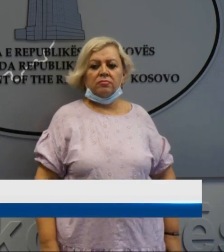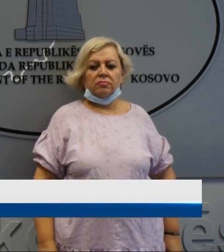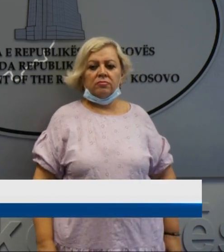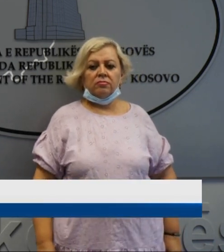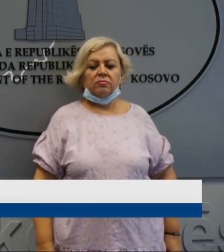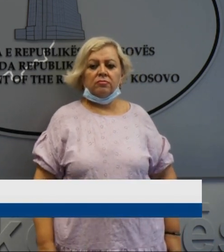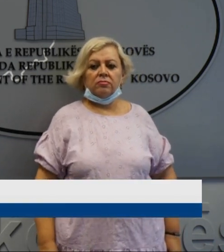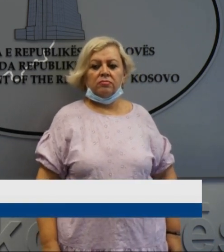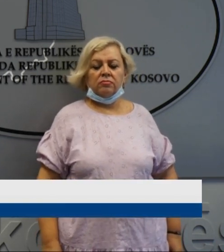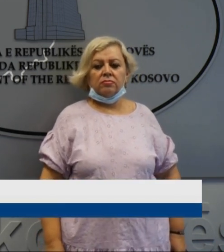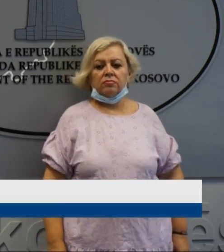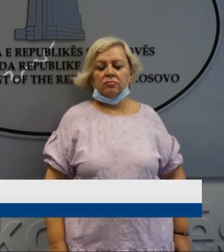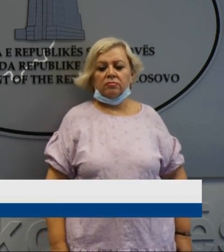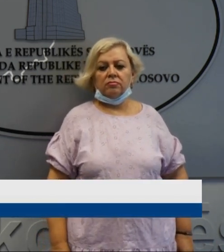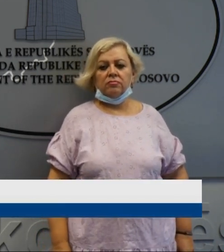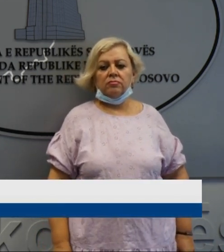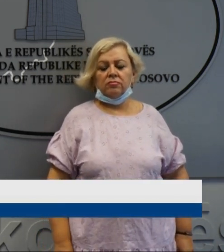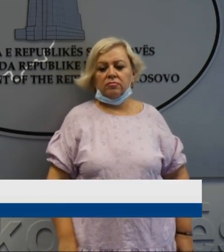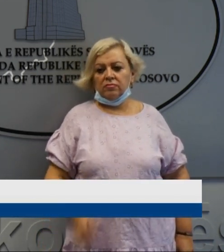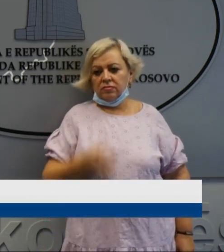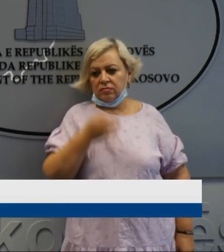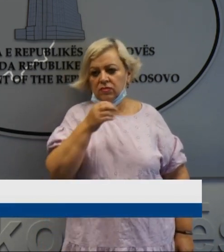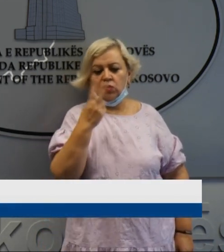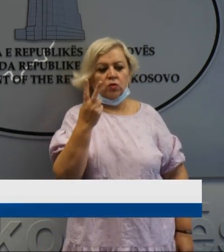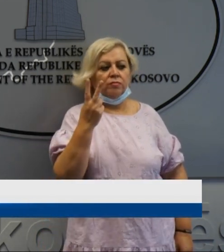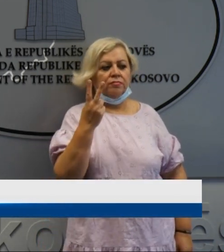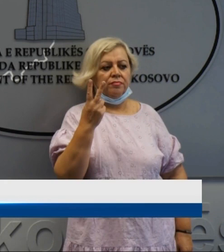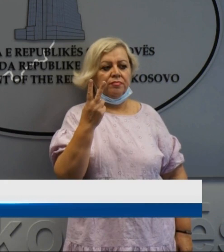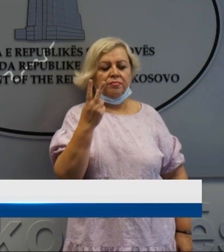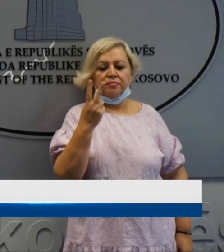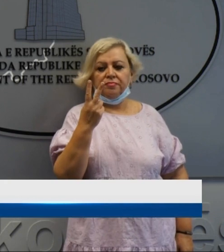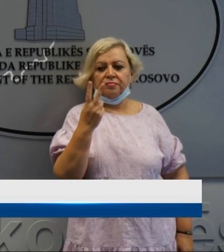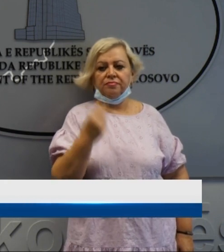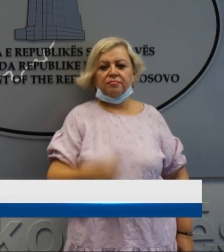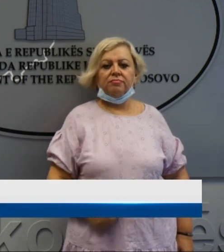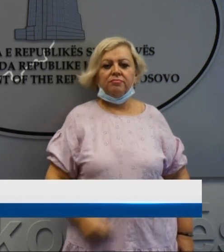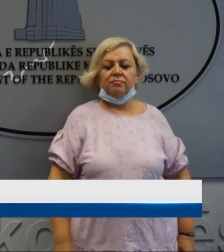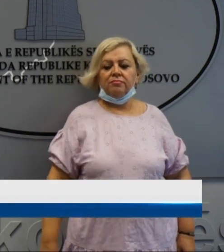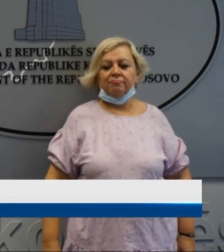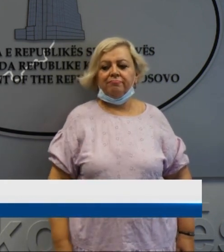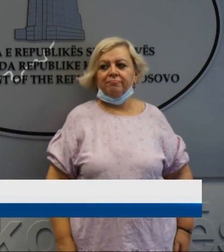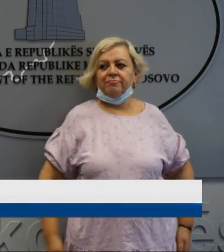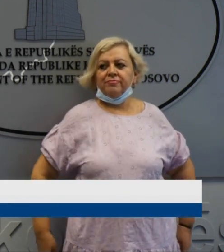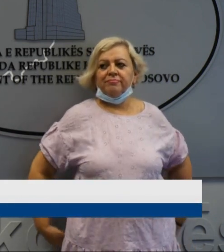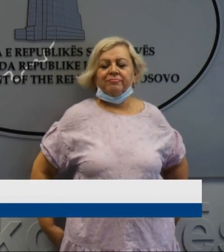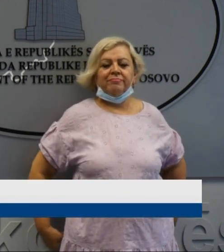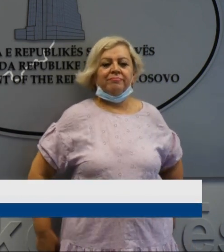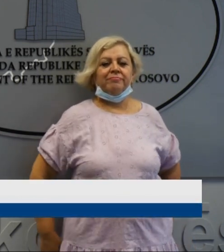Po, dy pyetje shpejt.